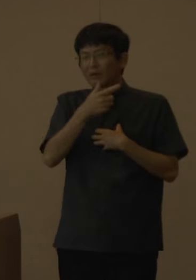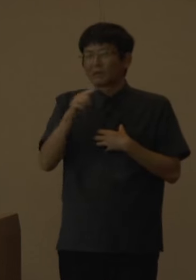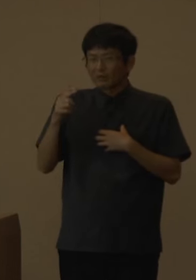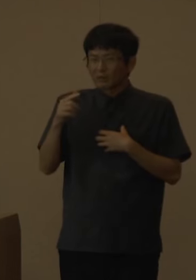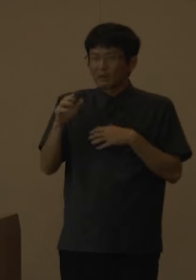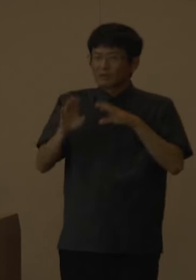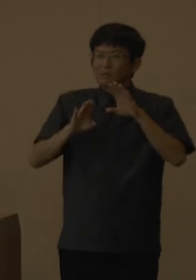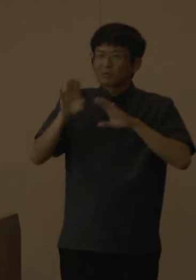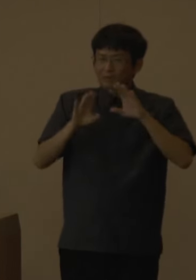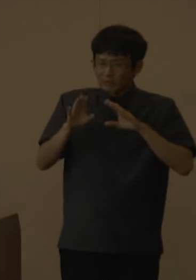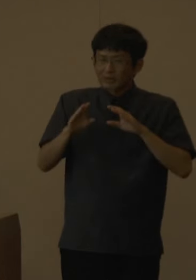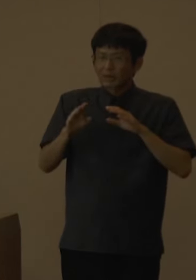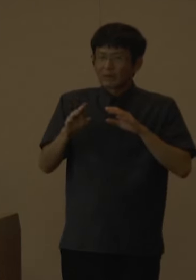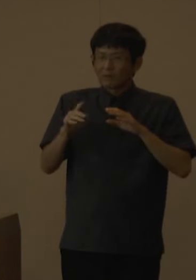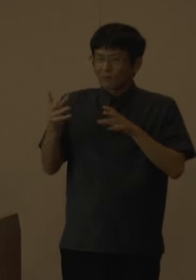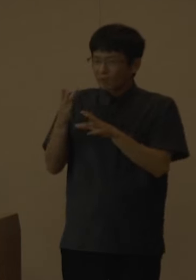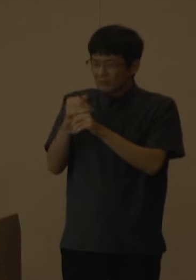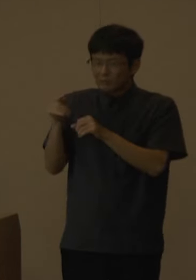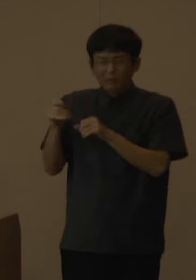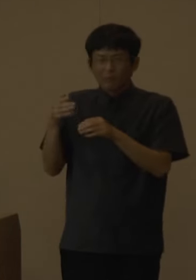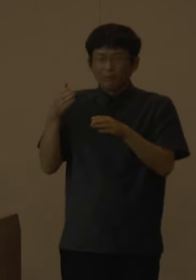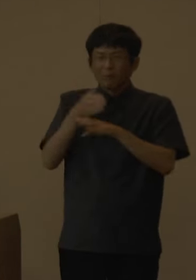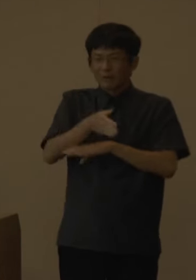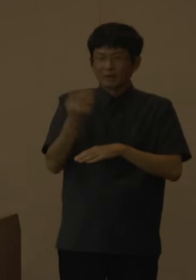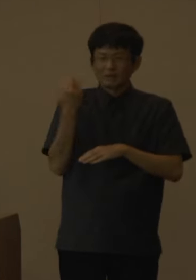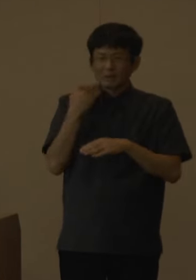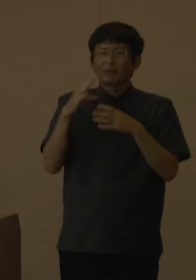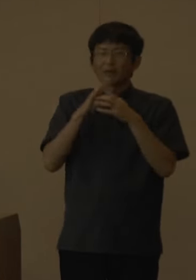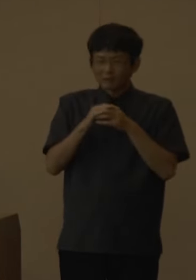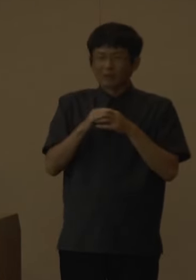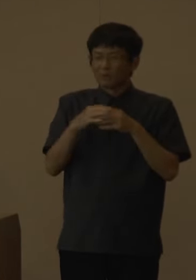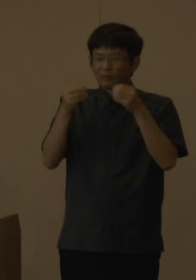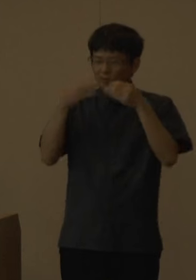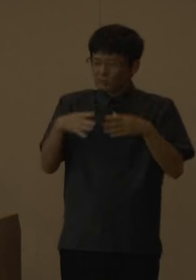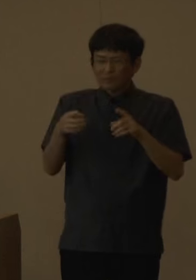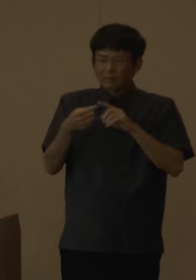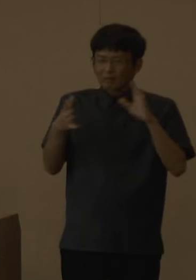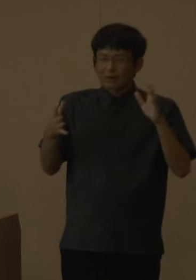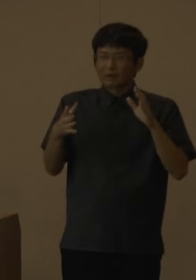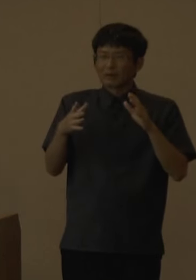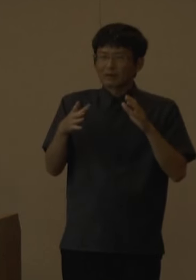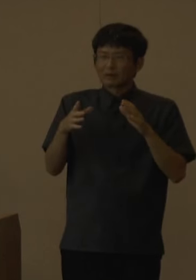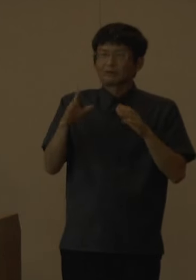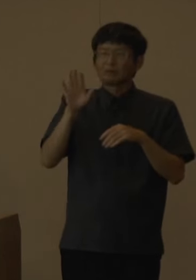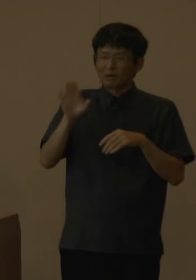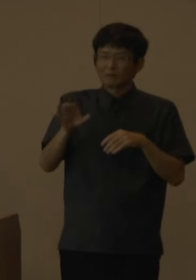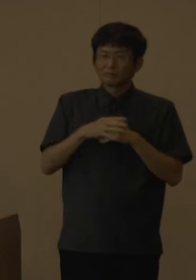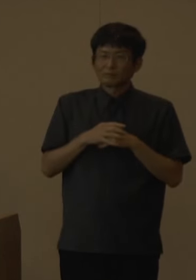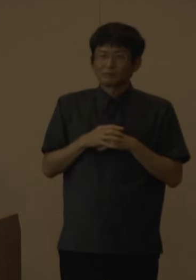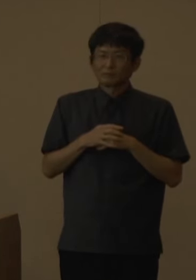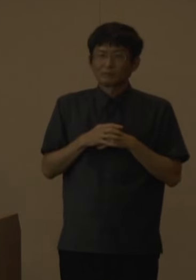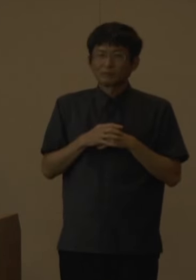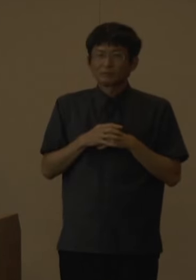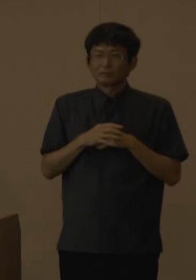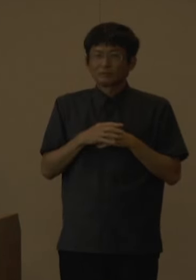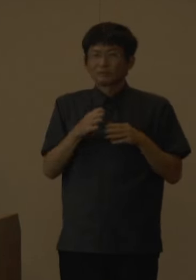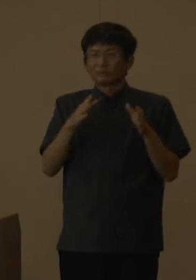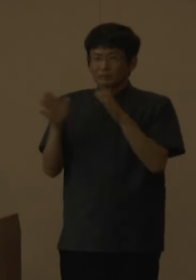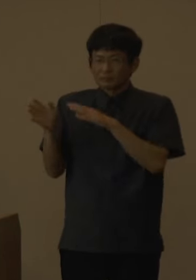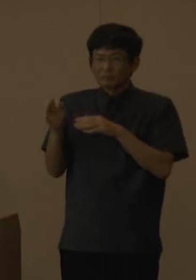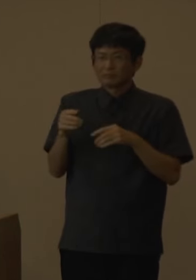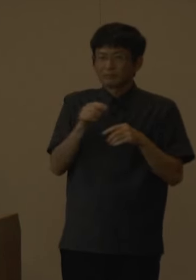もう時期を過ぎてしまっているということですから、そこは要件から外れるということになると思います。 はい、よろしいでしょ